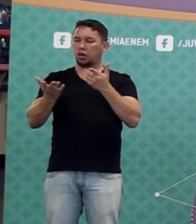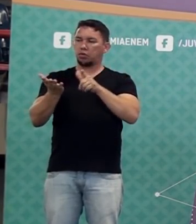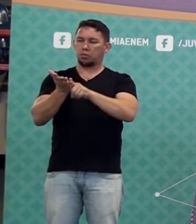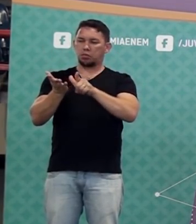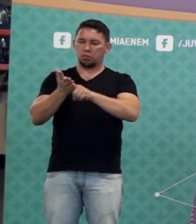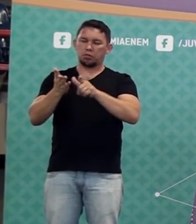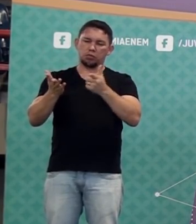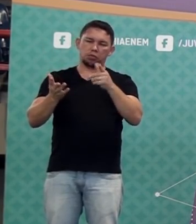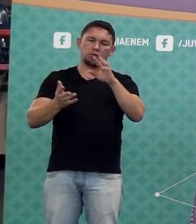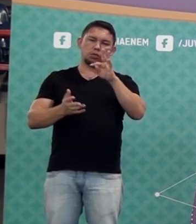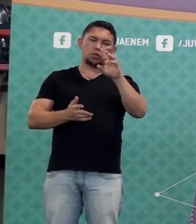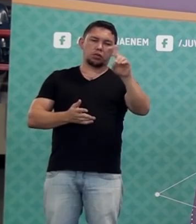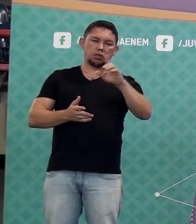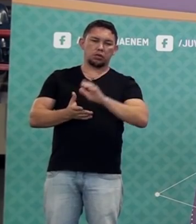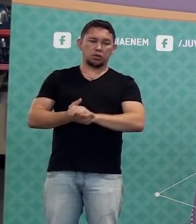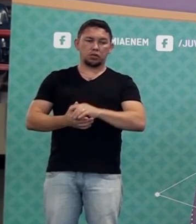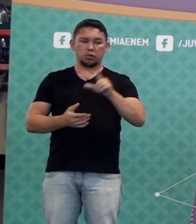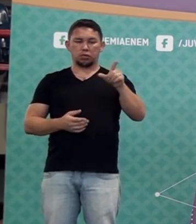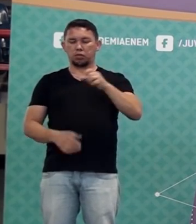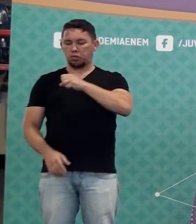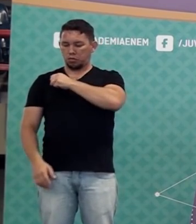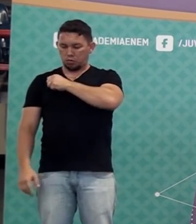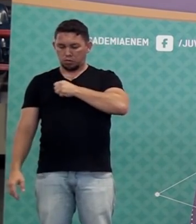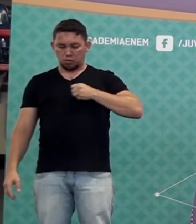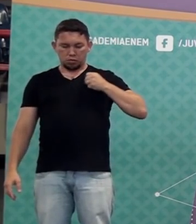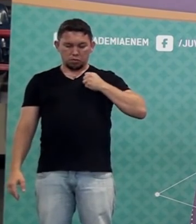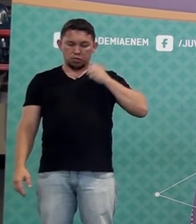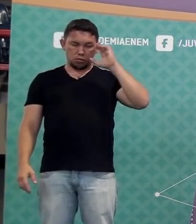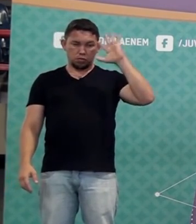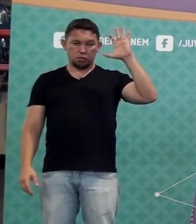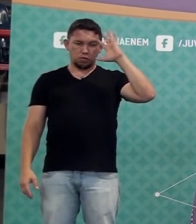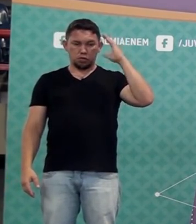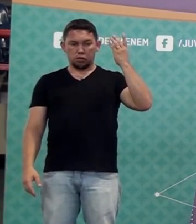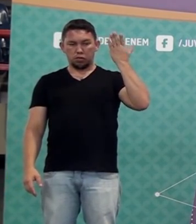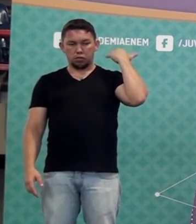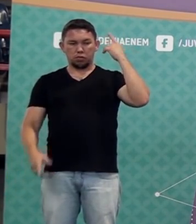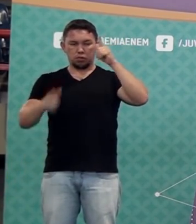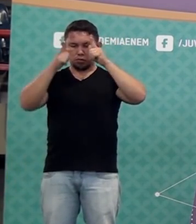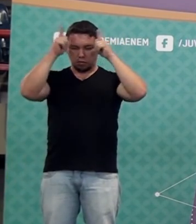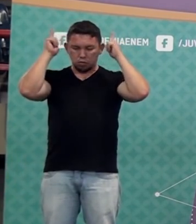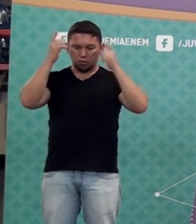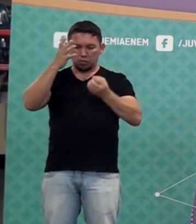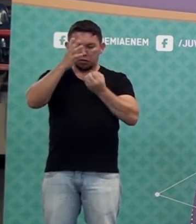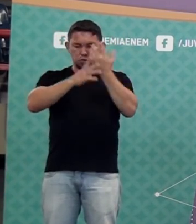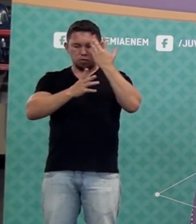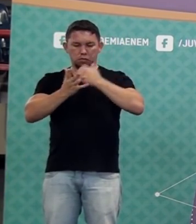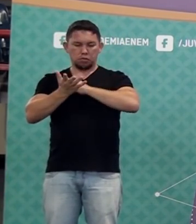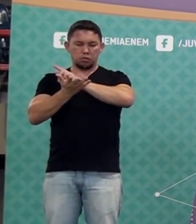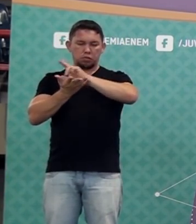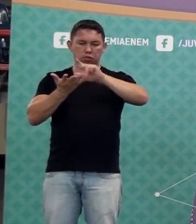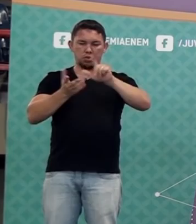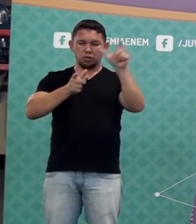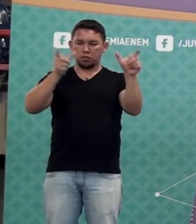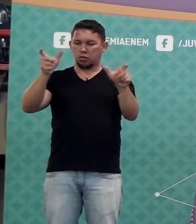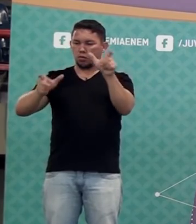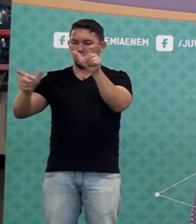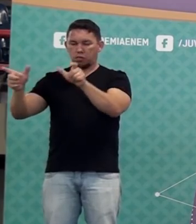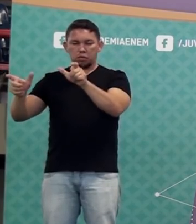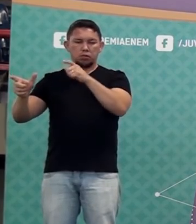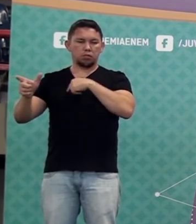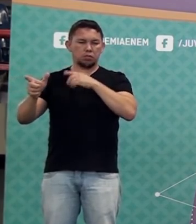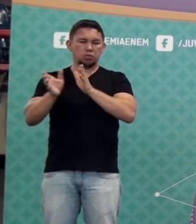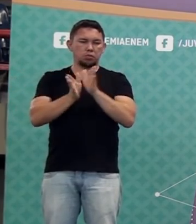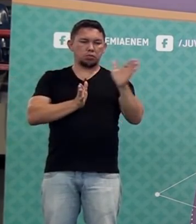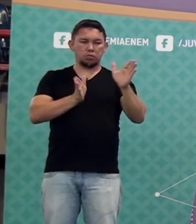diz assim, Sócrates, grande filósofo grego, formou inúmeros discípulos que seguiram